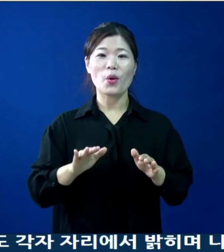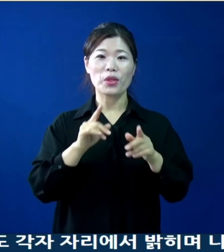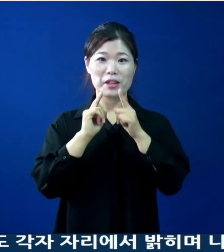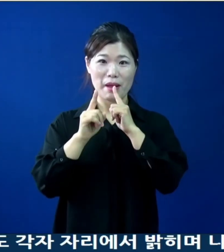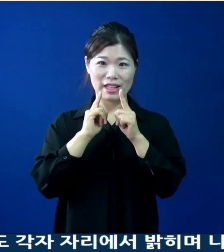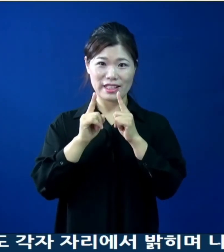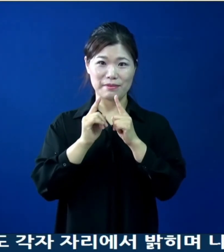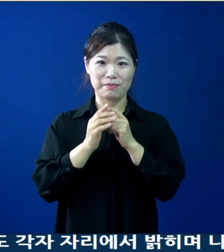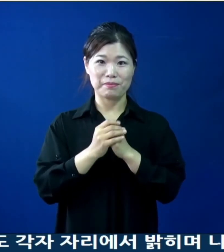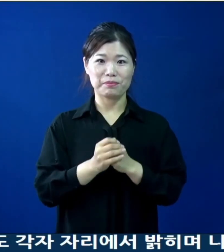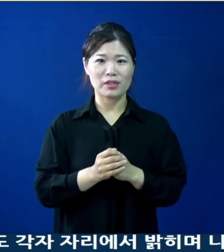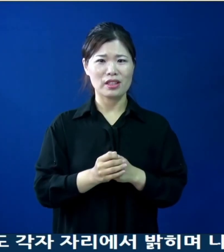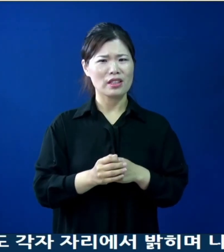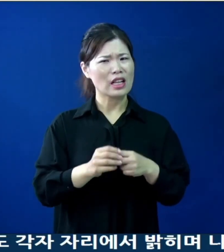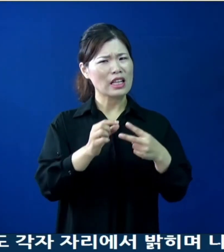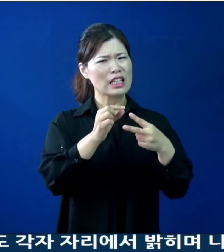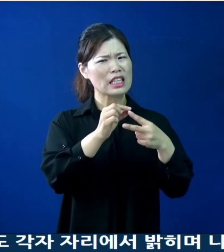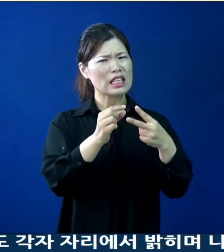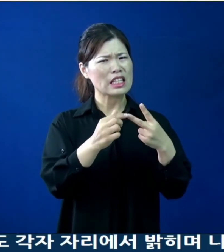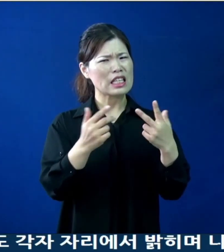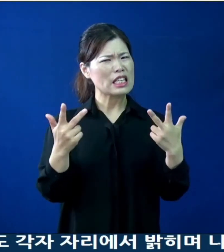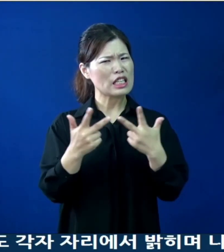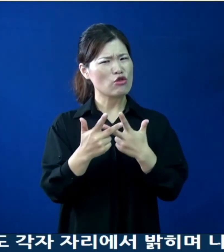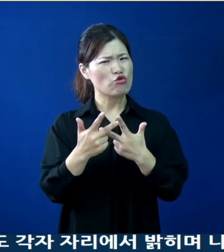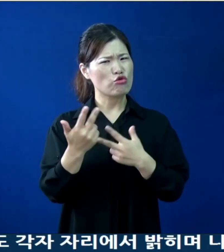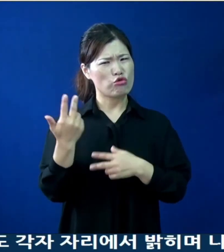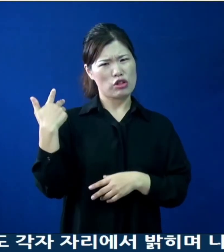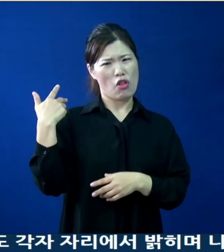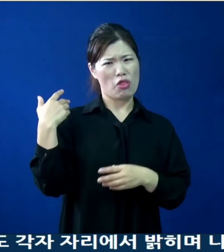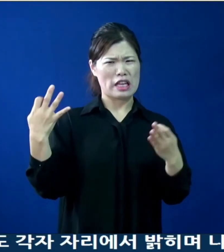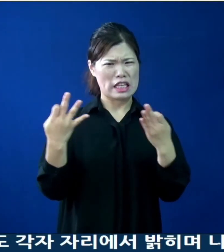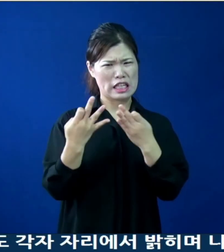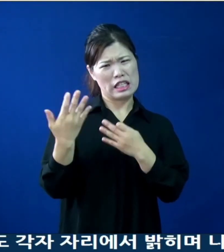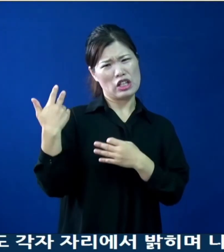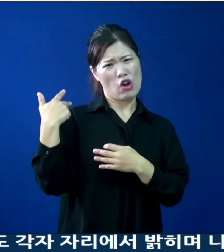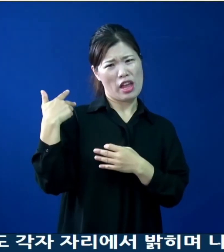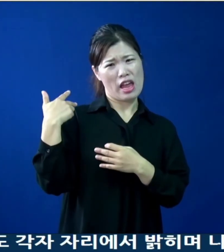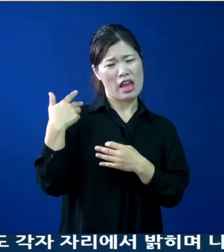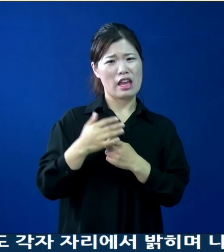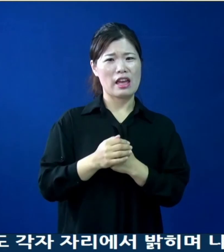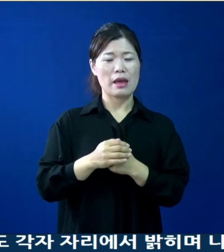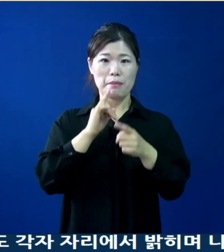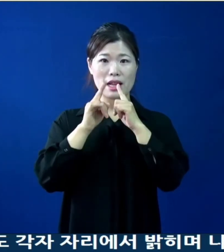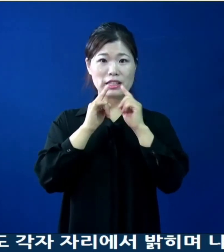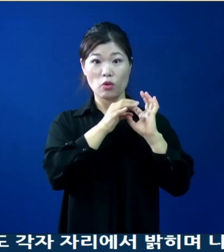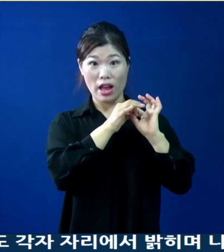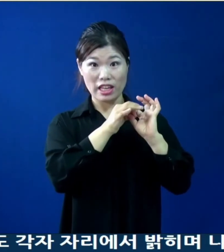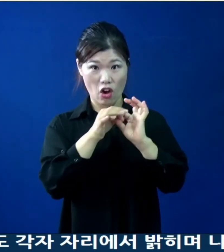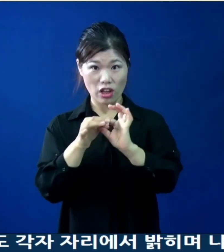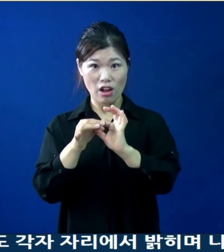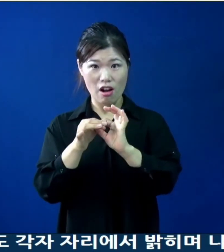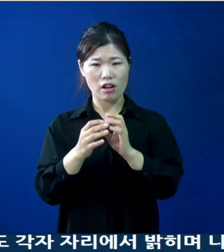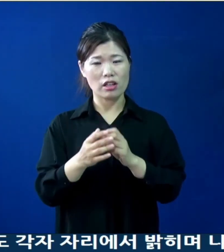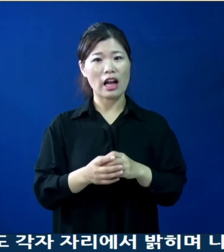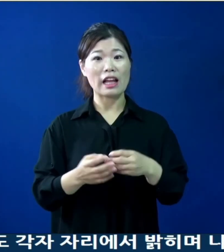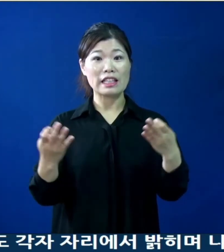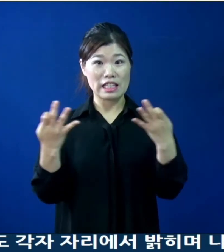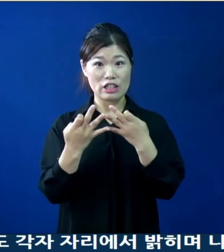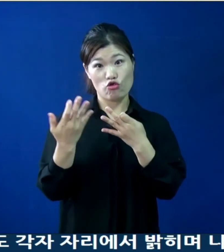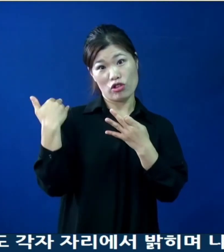말씀은 2주 전 말씀으로 돌아가서 그 말씀과 연결이 되어 있습니다. 2주 전에